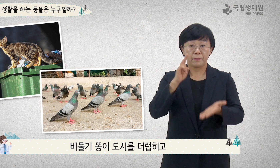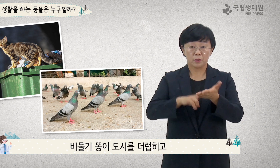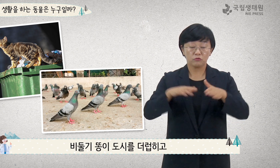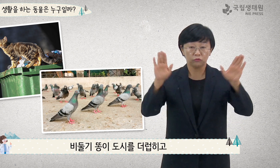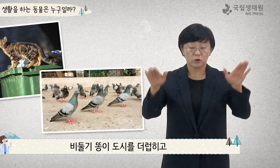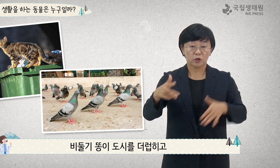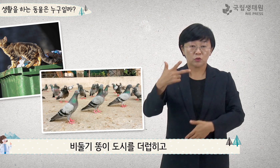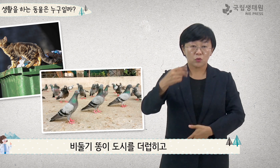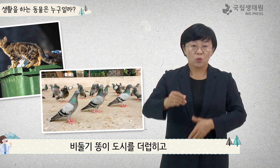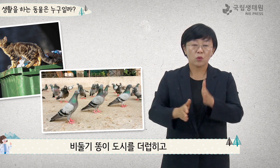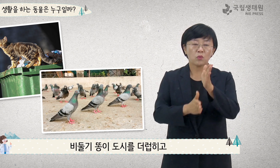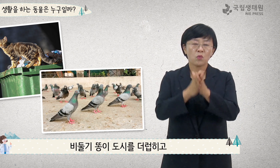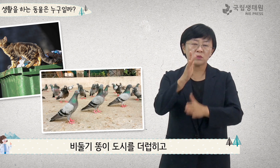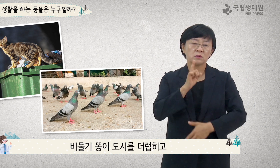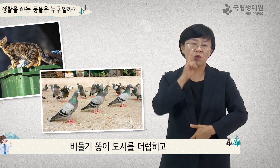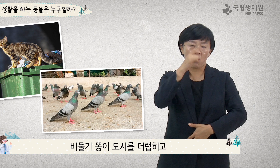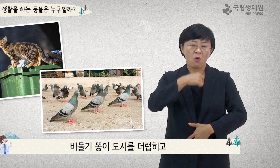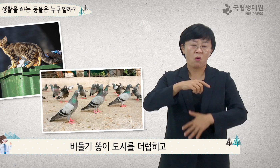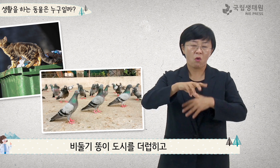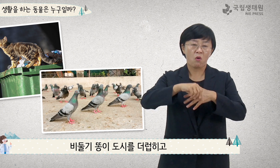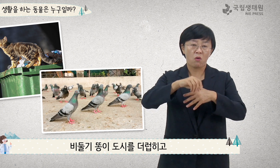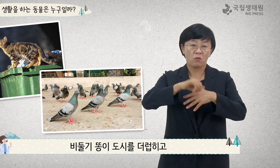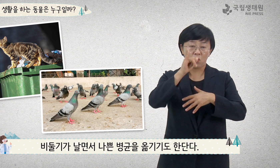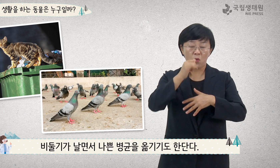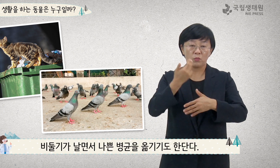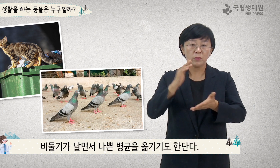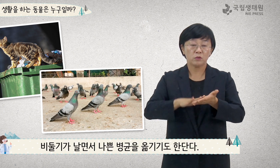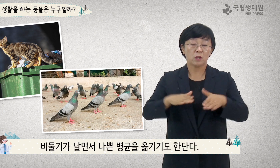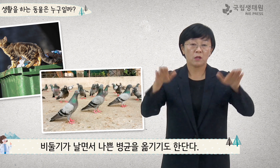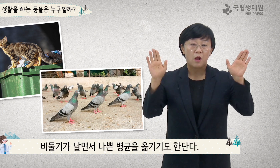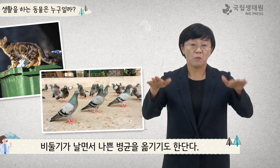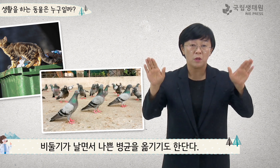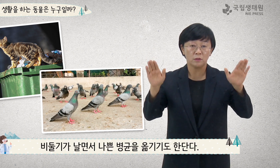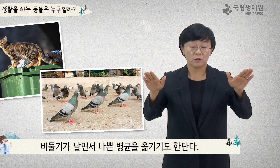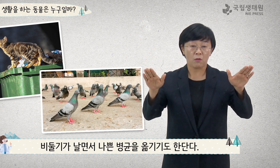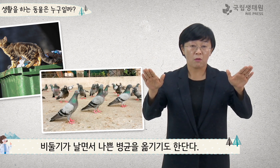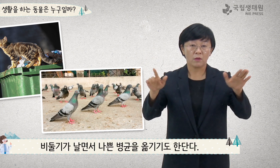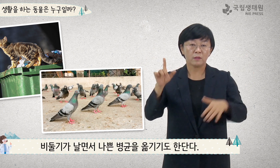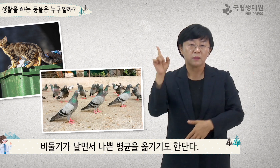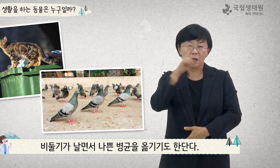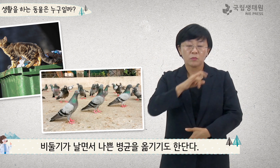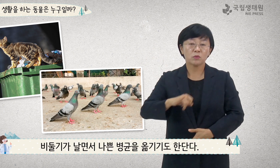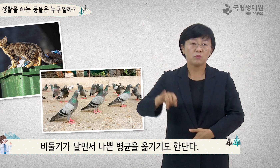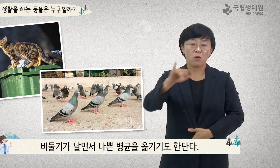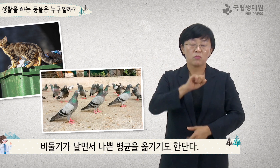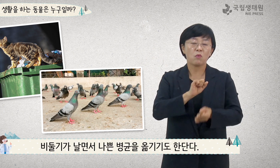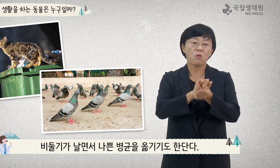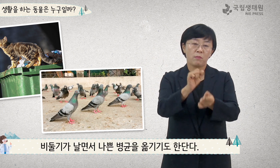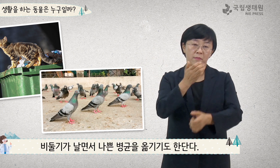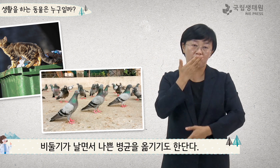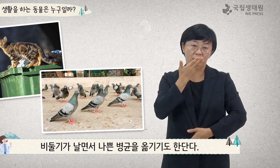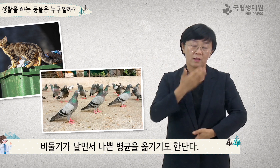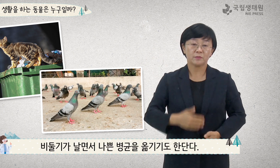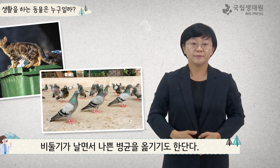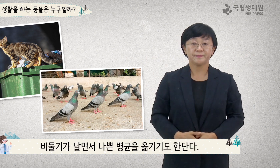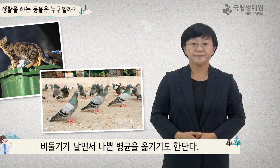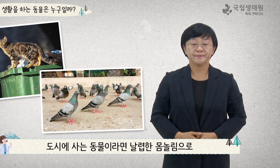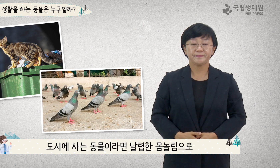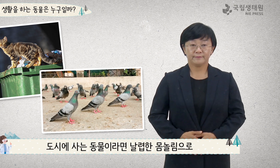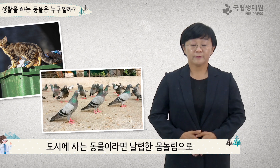비둘기 똥이 도시를 더럽히고 비둘기가 날면서 나쁜 병균을 옮기기도